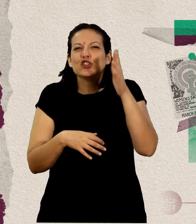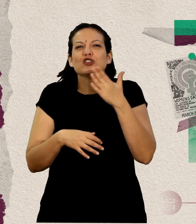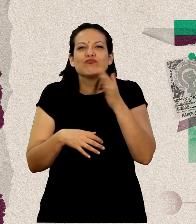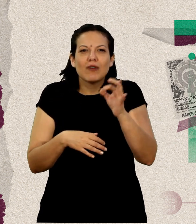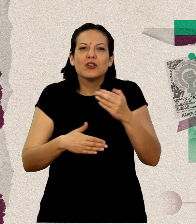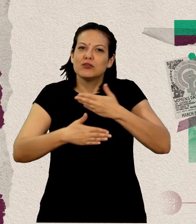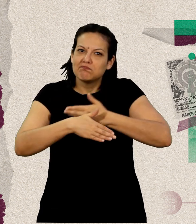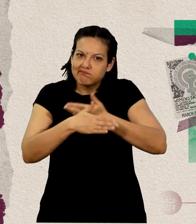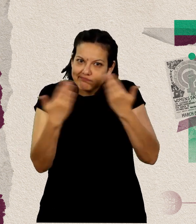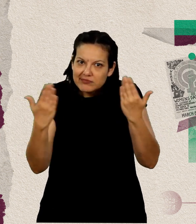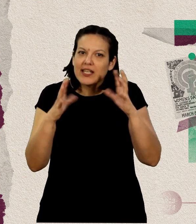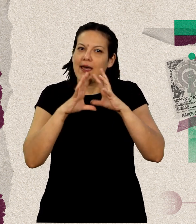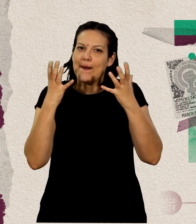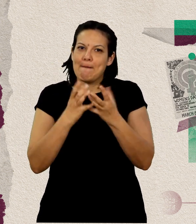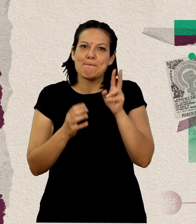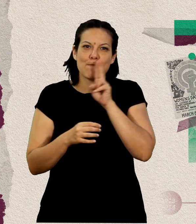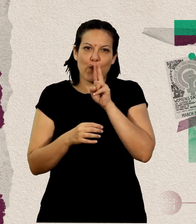Día Internacional de la Mujer.